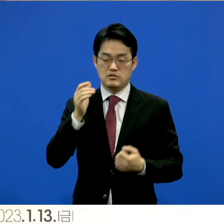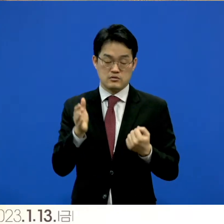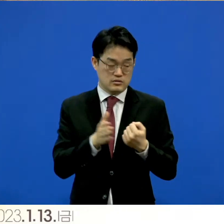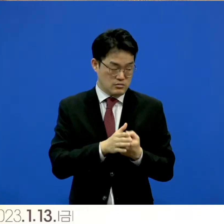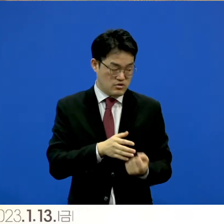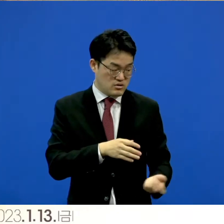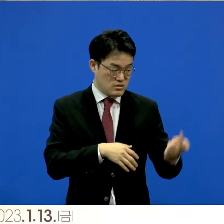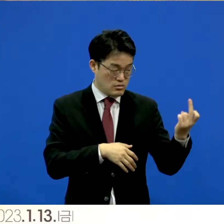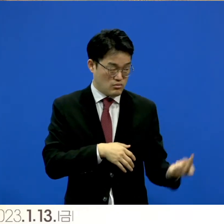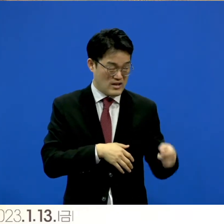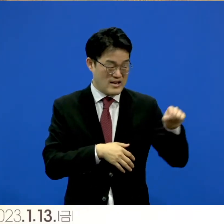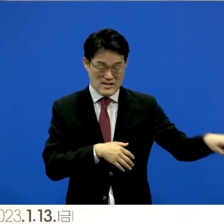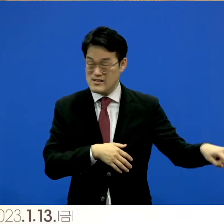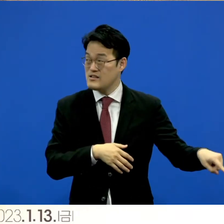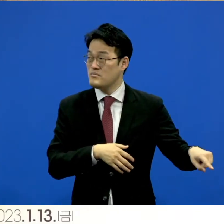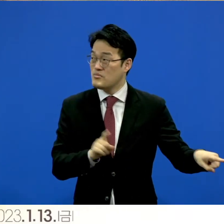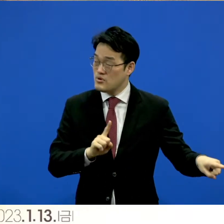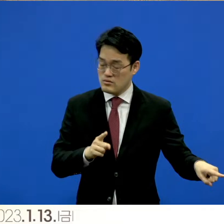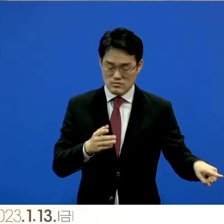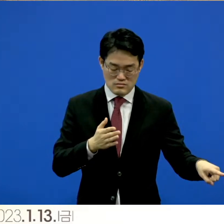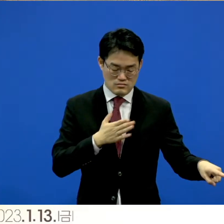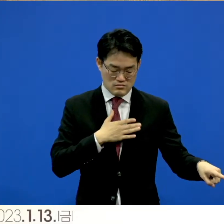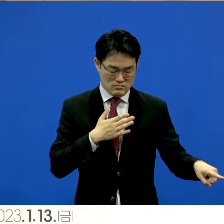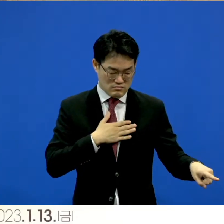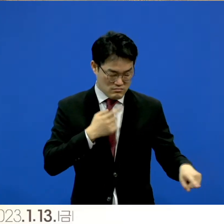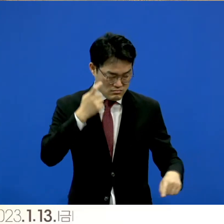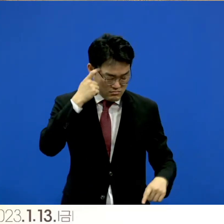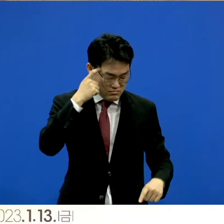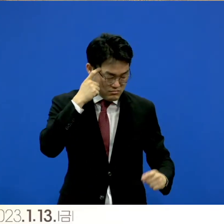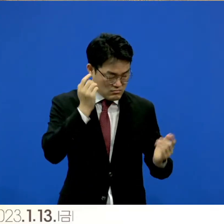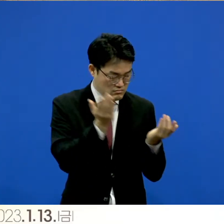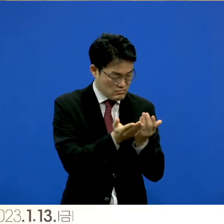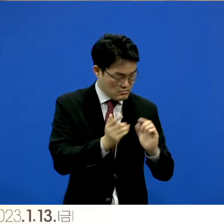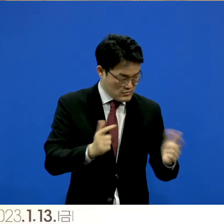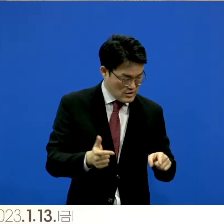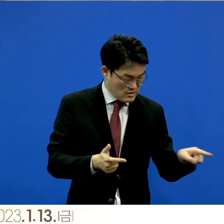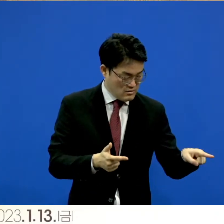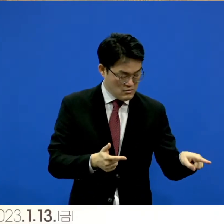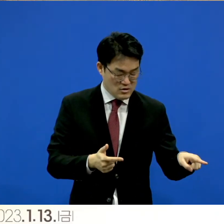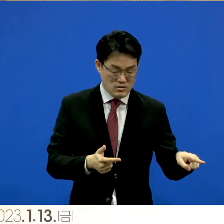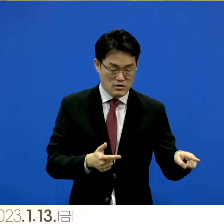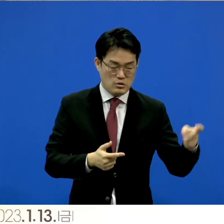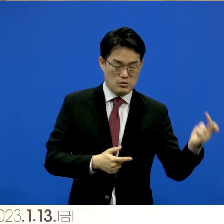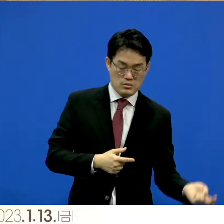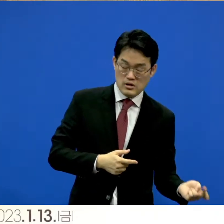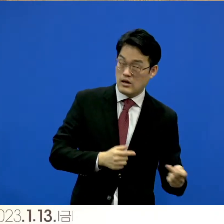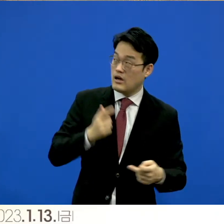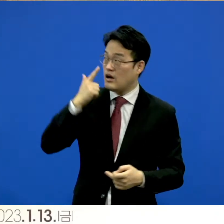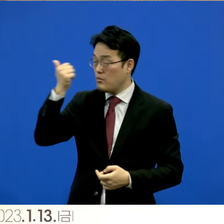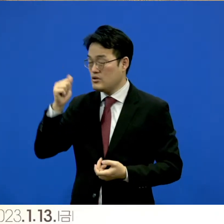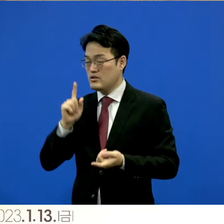자신의 틀 안에 들어오지 않으면 아웃입니다. 큰아들은 아버지와 동생을 환대할 수 없었습니다.